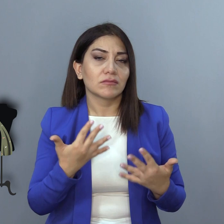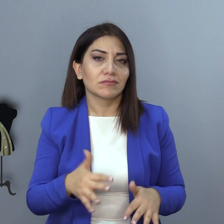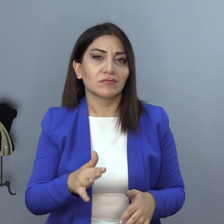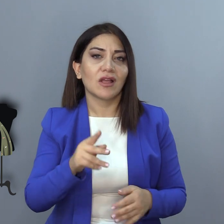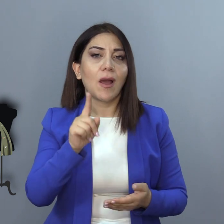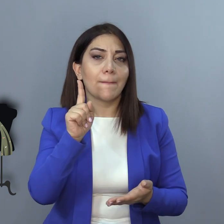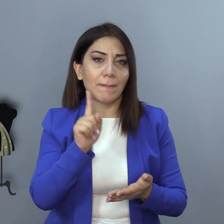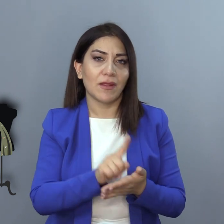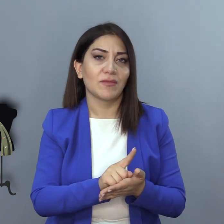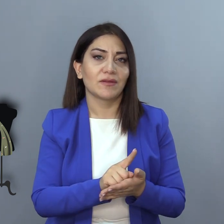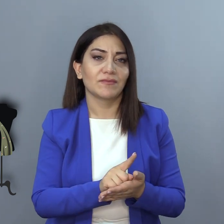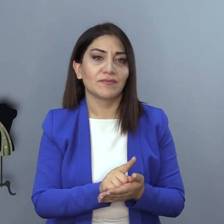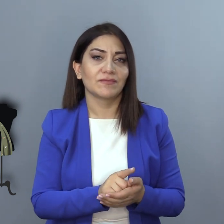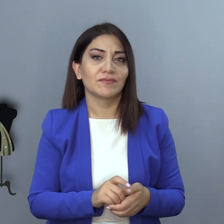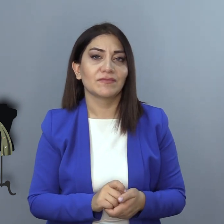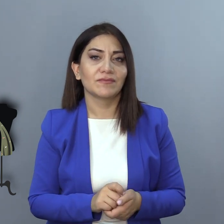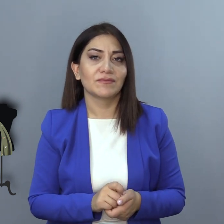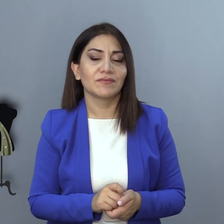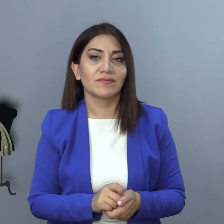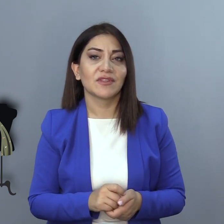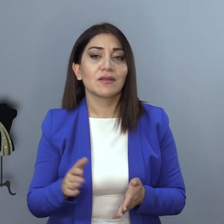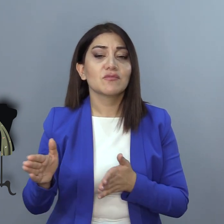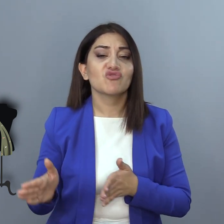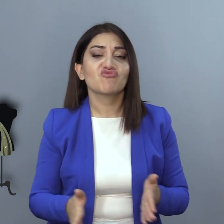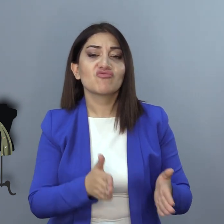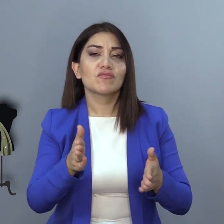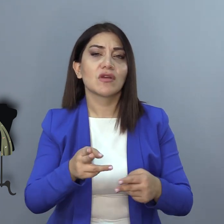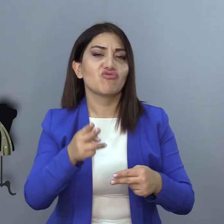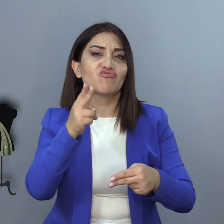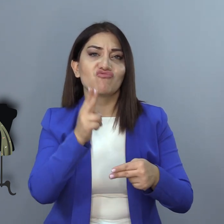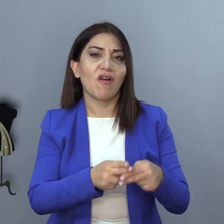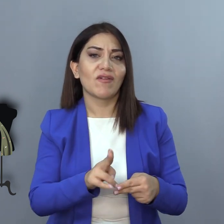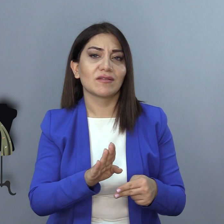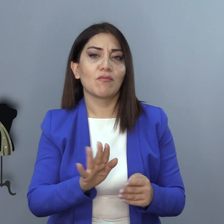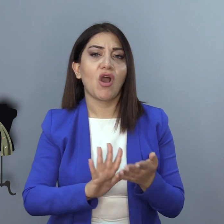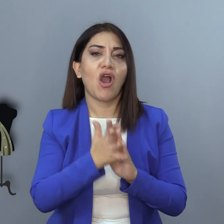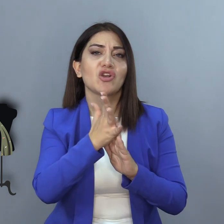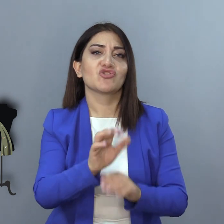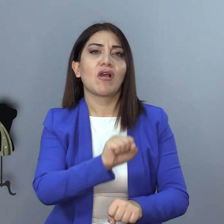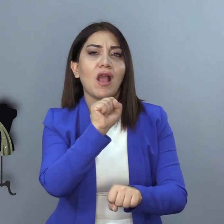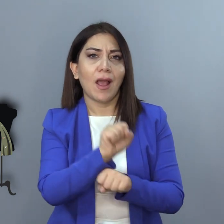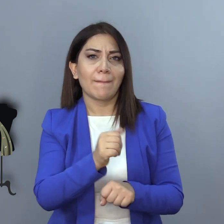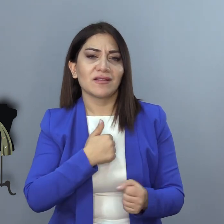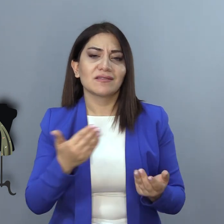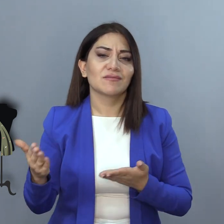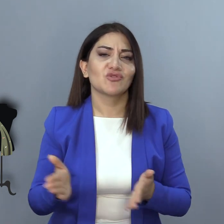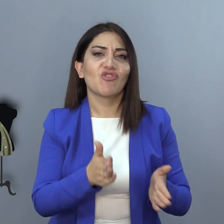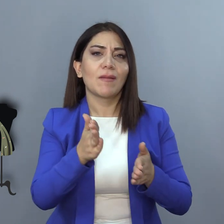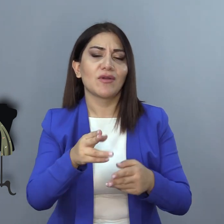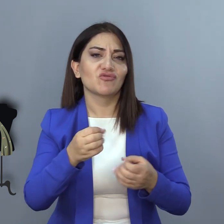իմ ճանապարը չավարդվեց, երբ կան գարավ իմ աջը հասում է նեսմա յահիան։ Նա